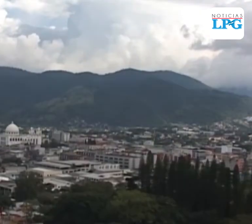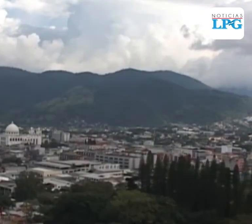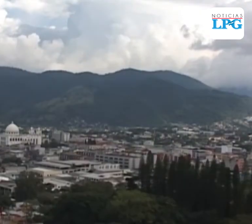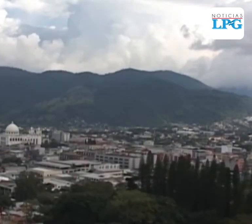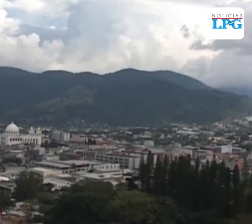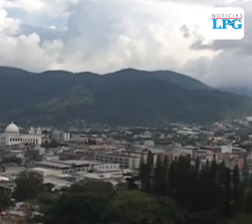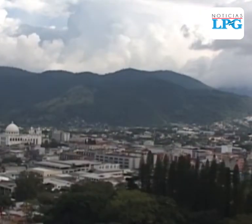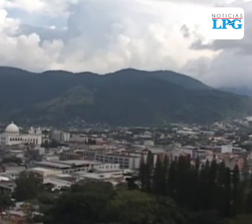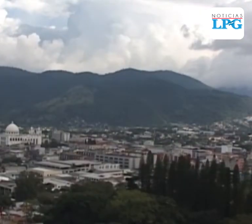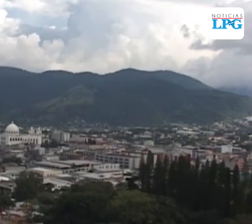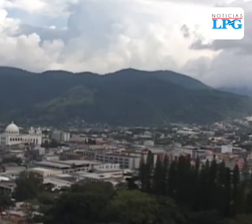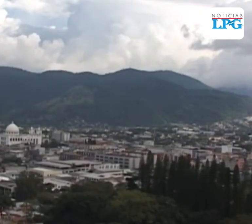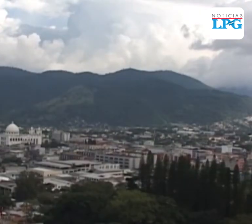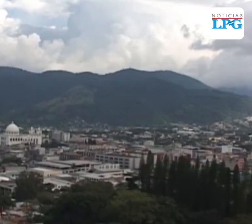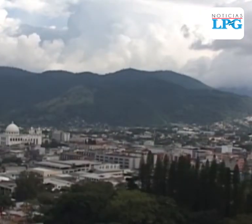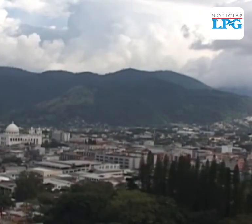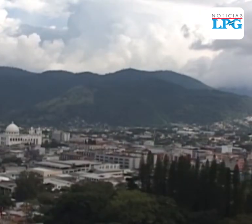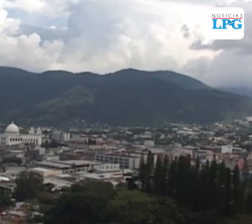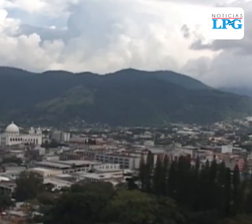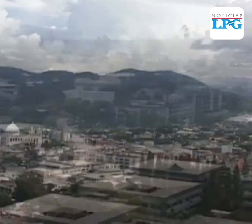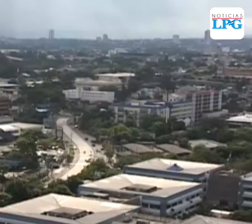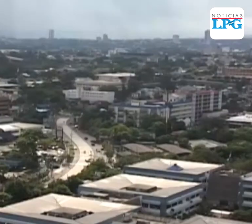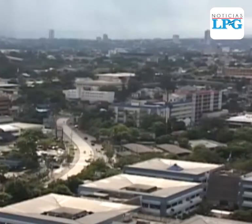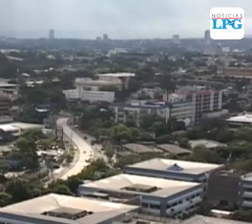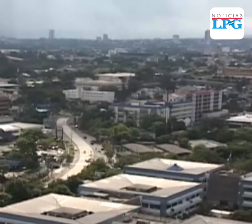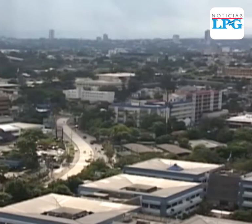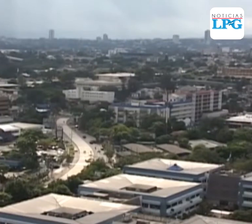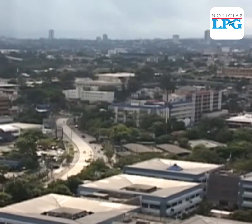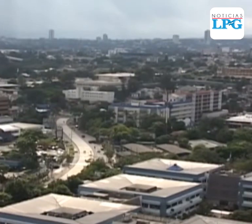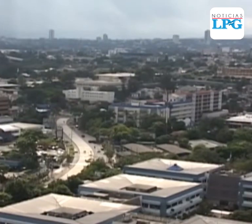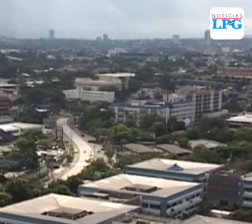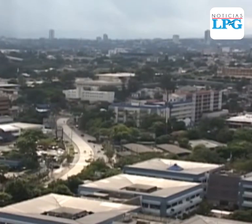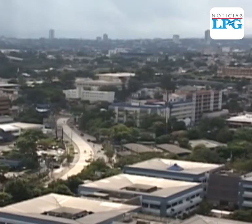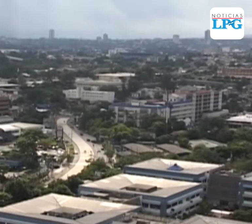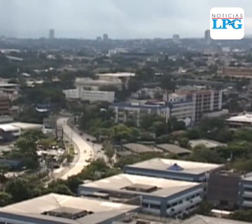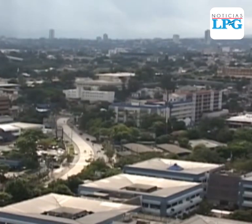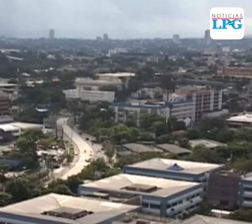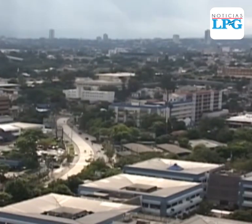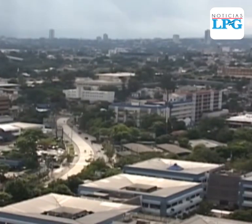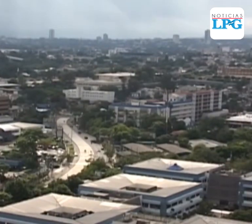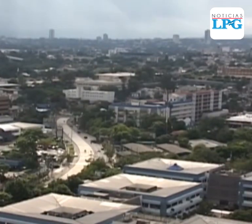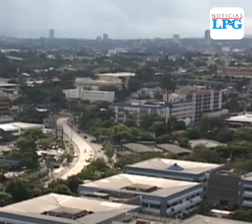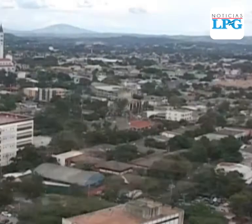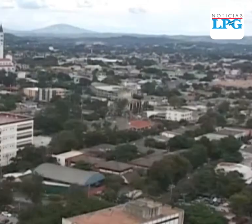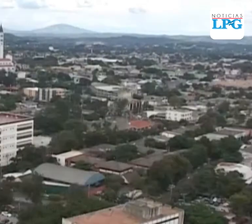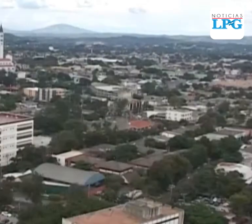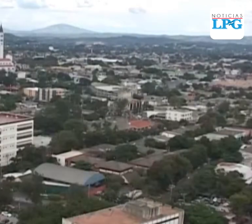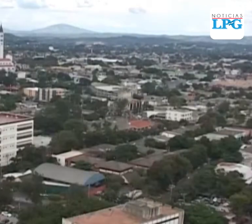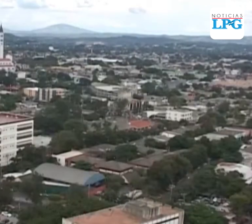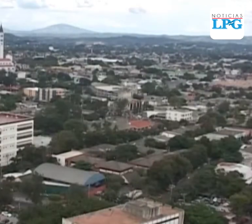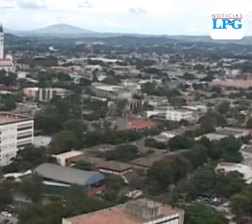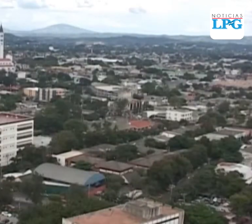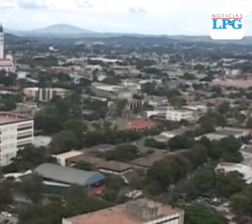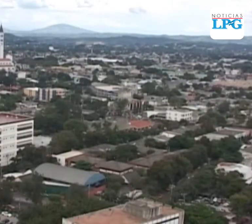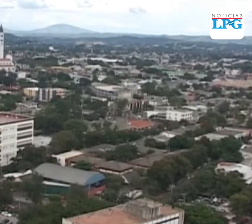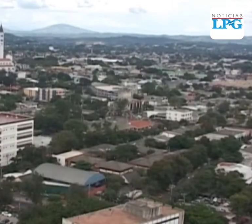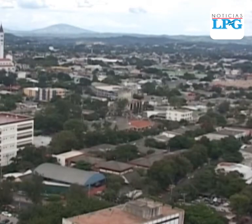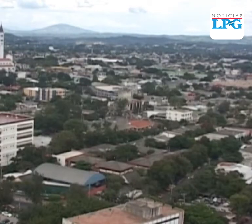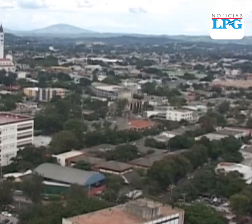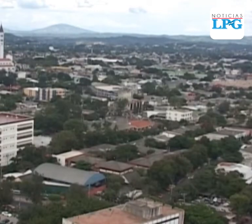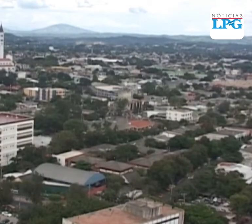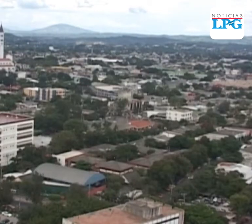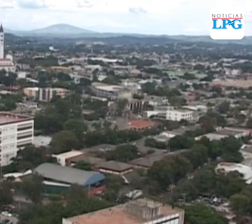Monseñor Escobar Alas prefiere no profundizar en el tema, pero considera que si se acabará con la corrupción,